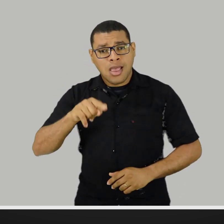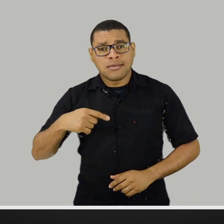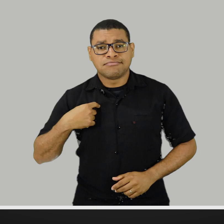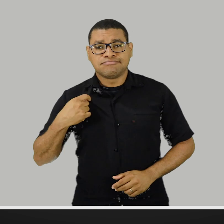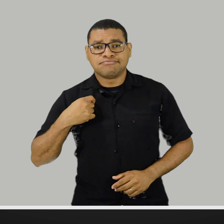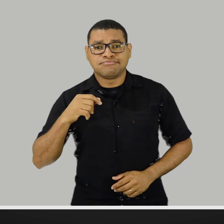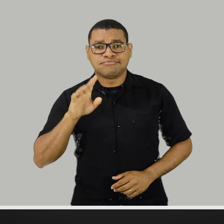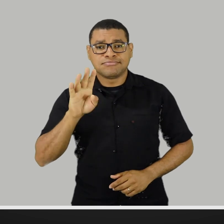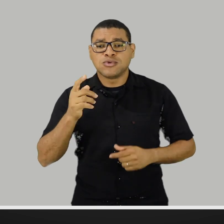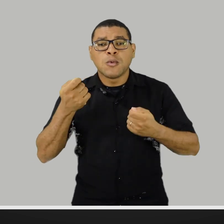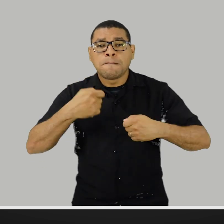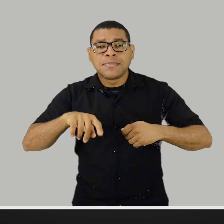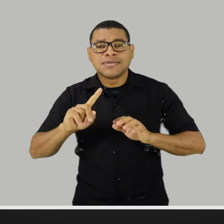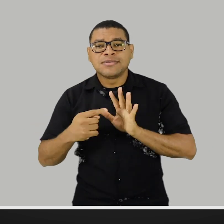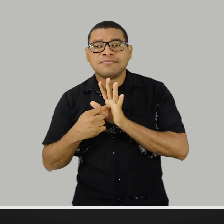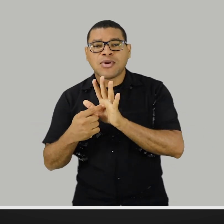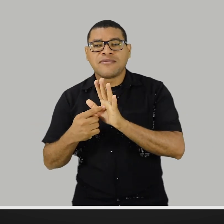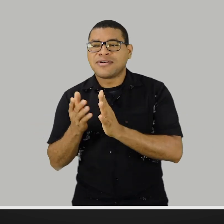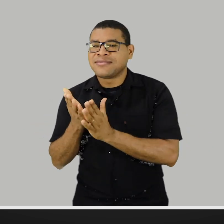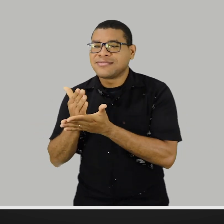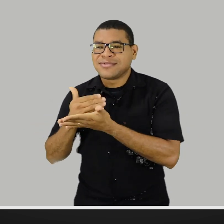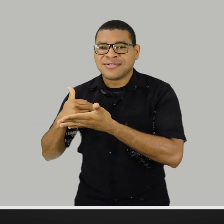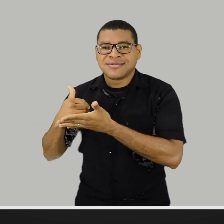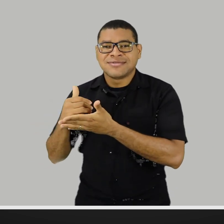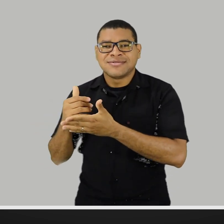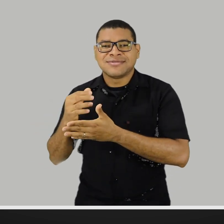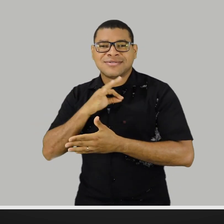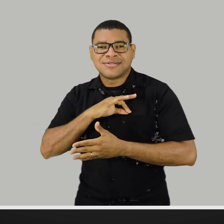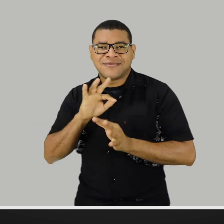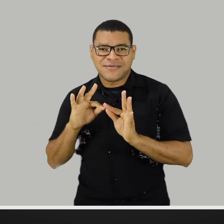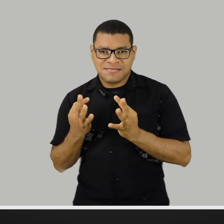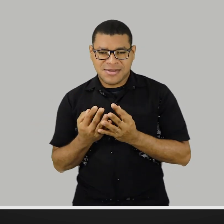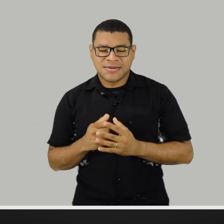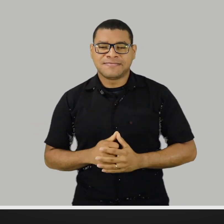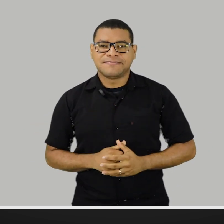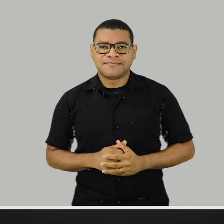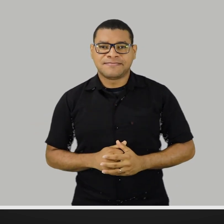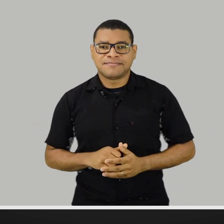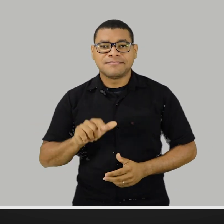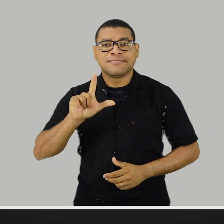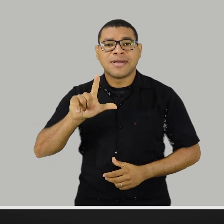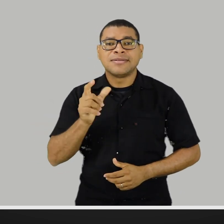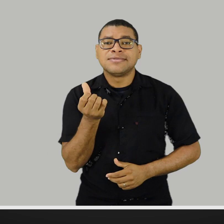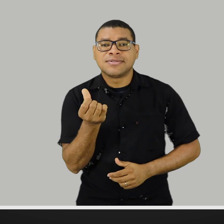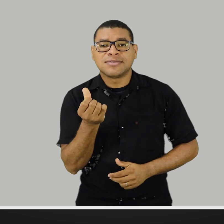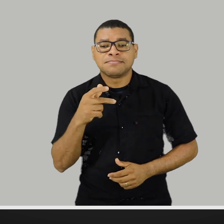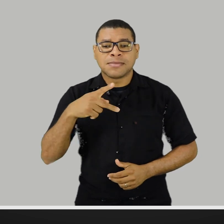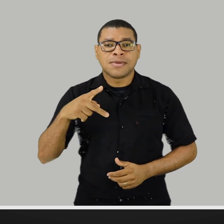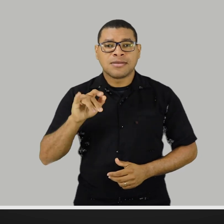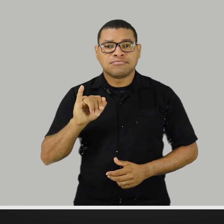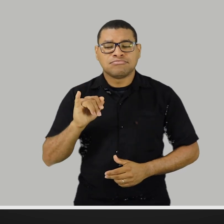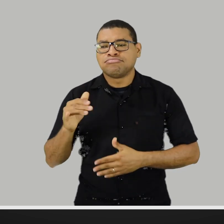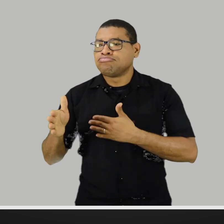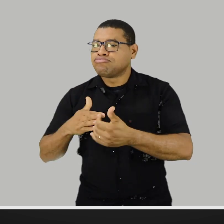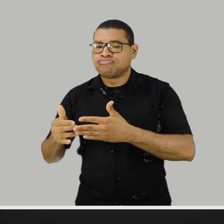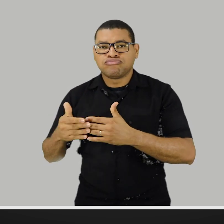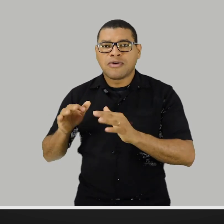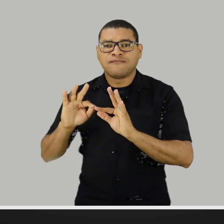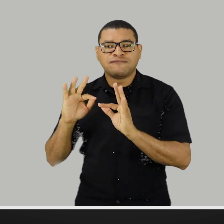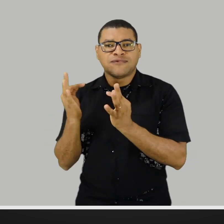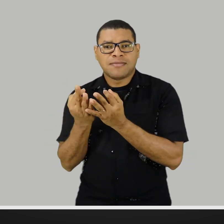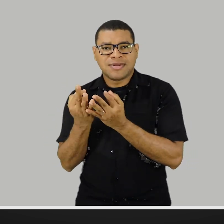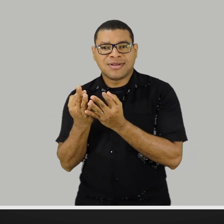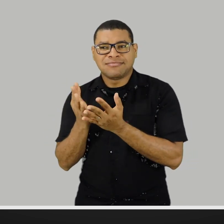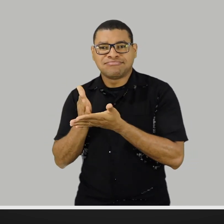necessitam comprovar renda 12.4 l6p pe independente da renda